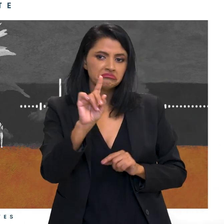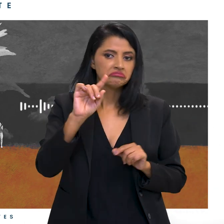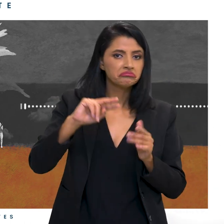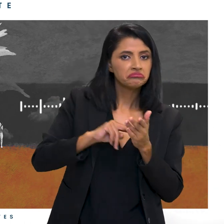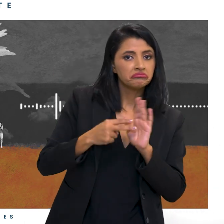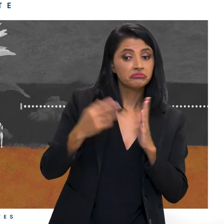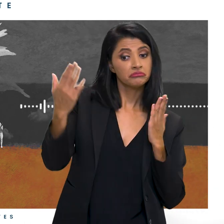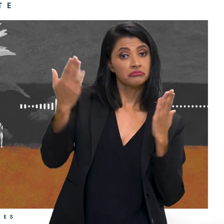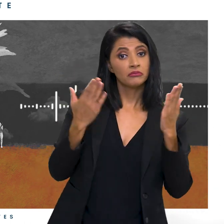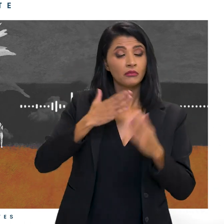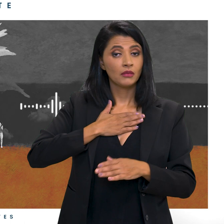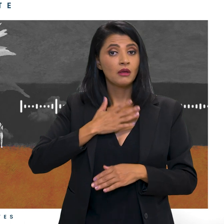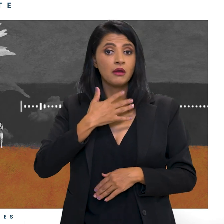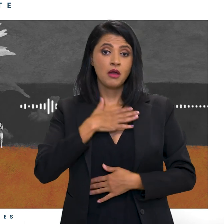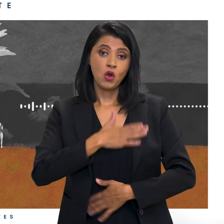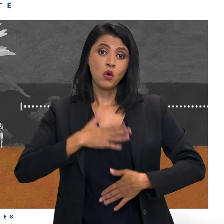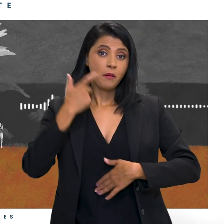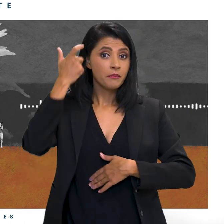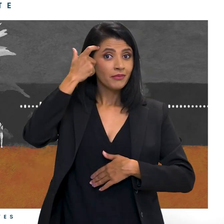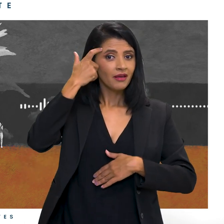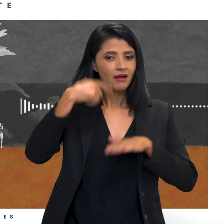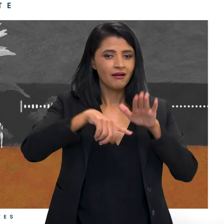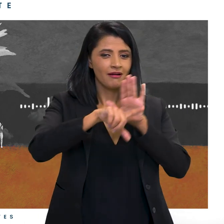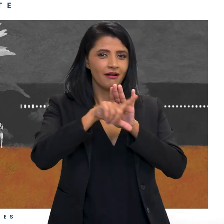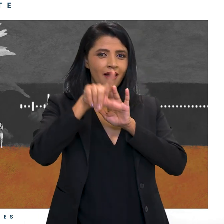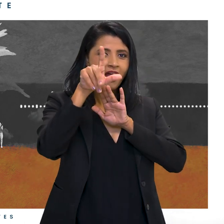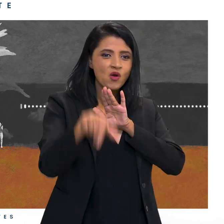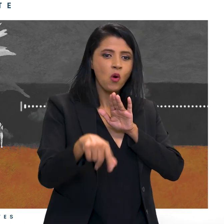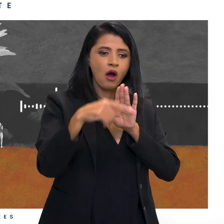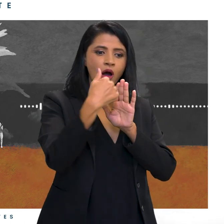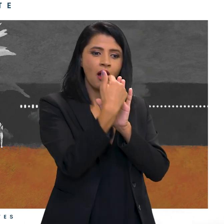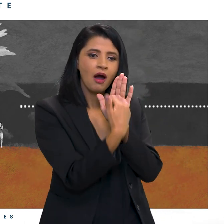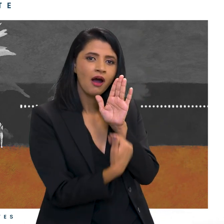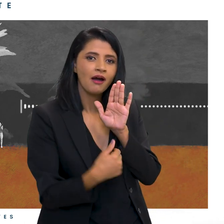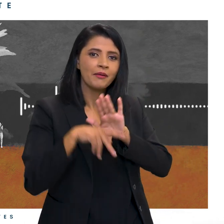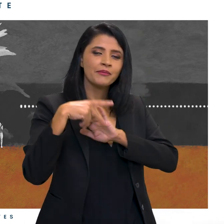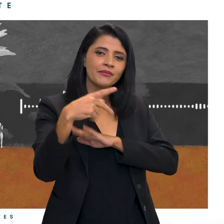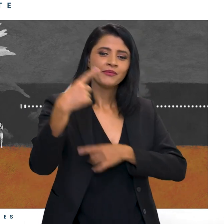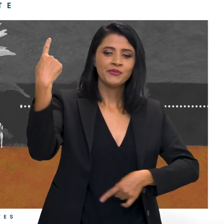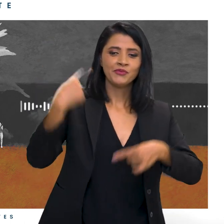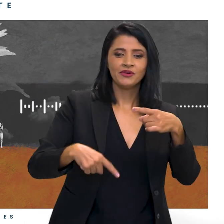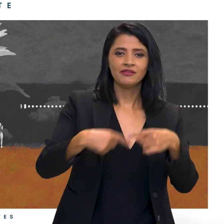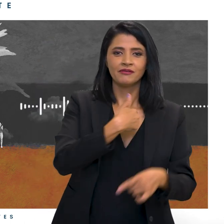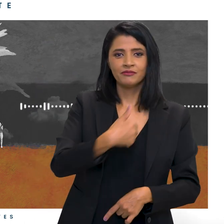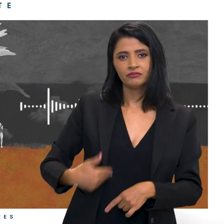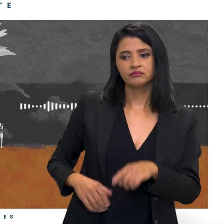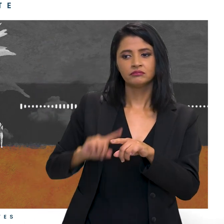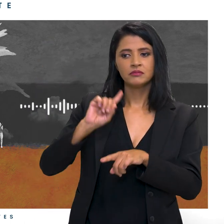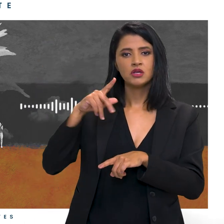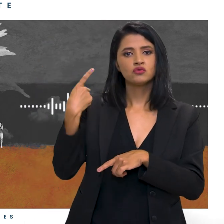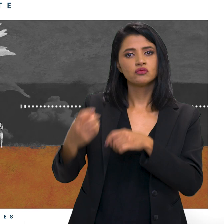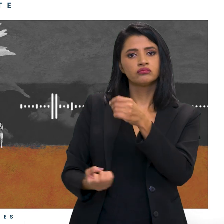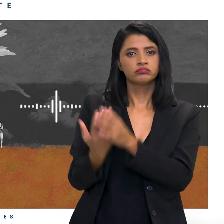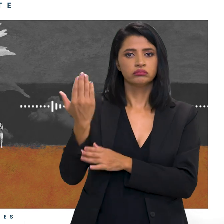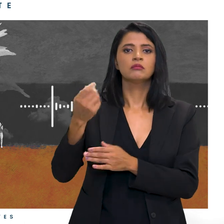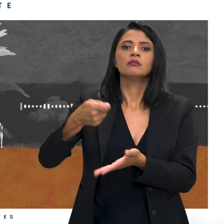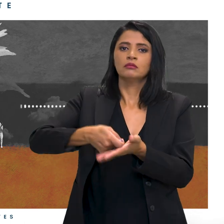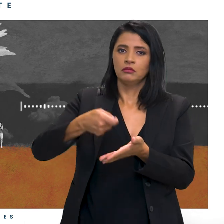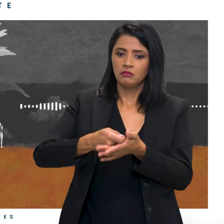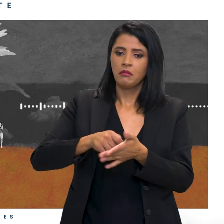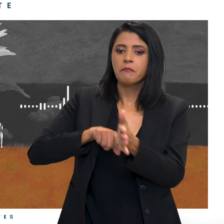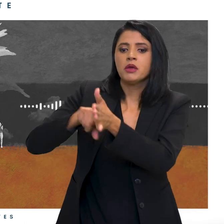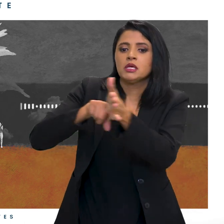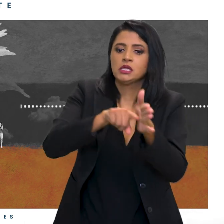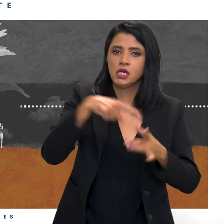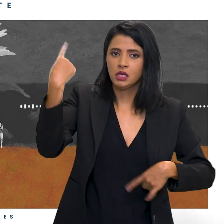Seguindo, eu não sei se faz muito sentido a minha comparação, mas eu gosto de pensar as leis como a bula das políticas públicas. E a sua construção exige